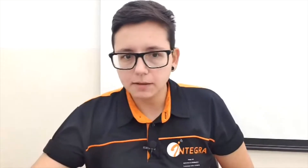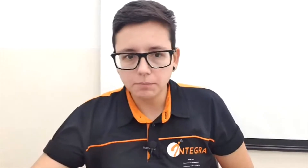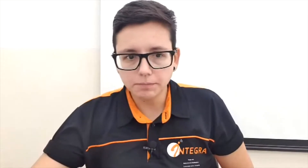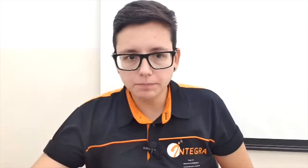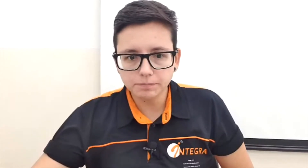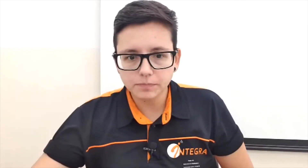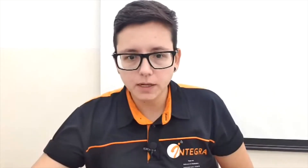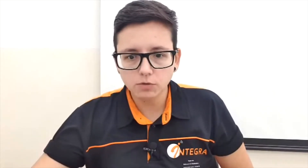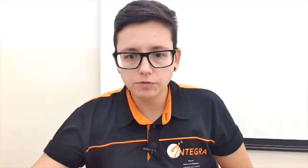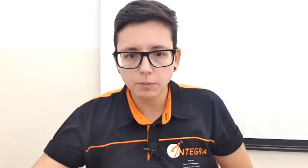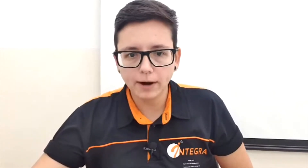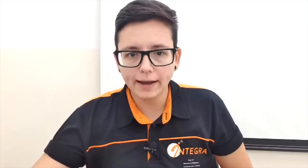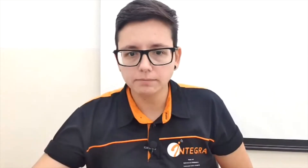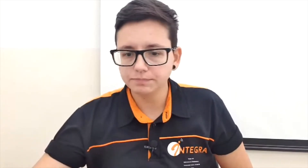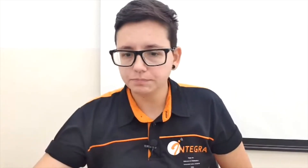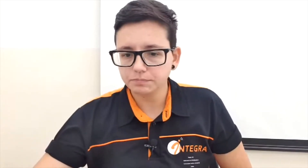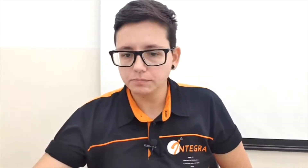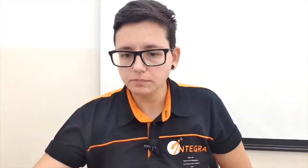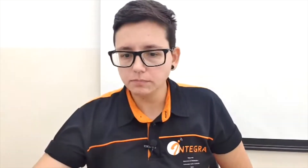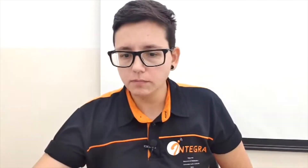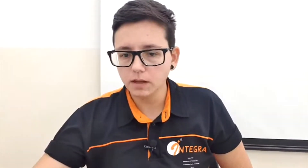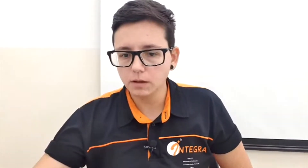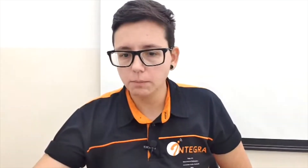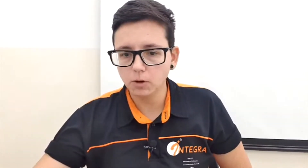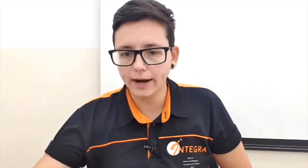Beleza? Então, vamos lá. Bora lá.